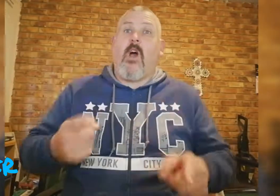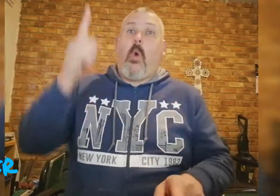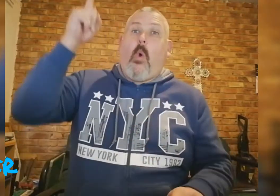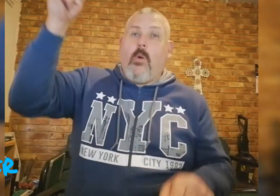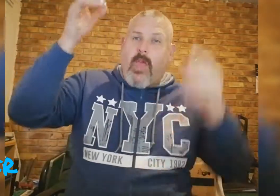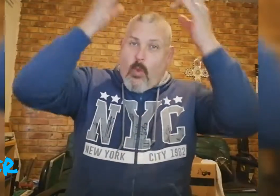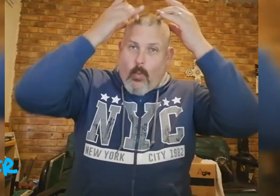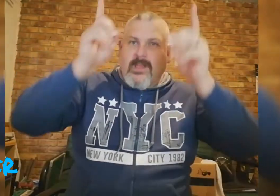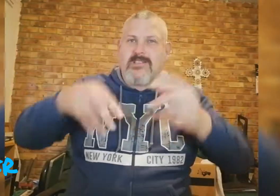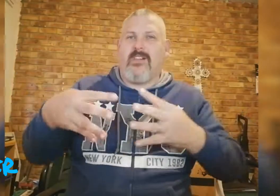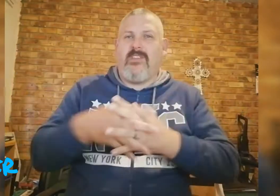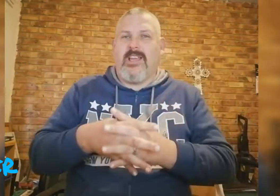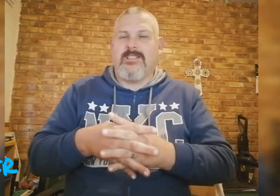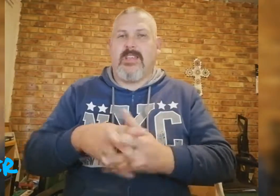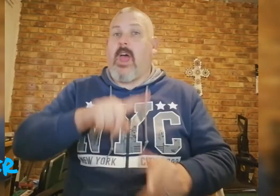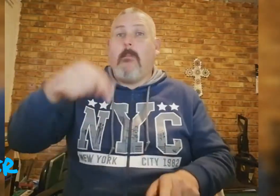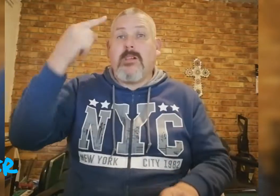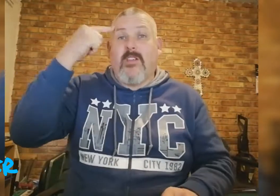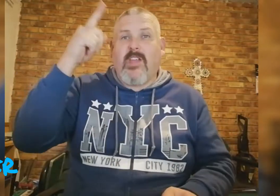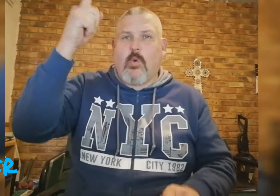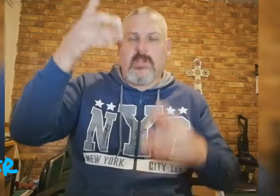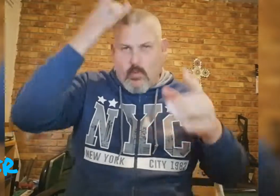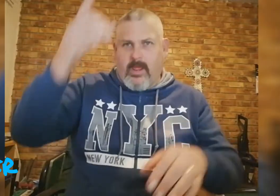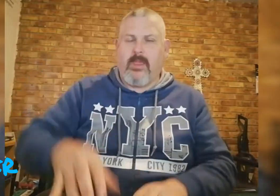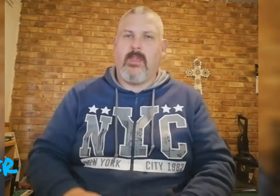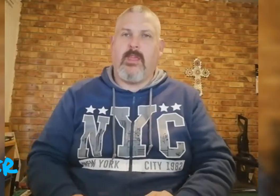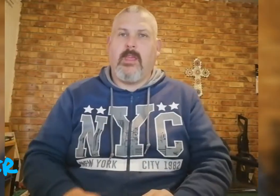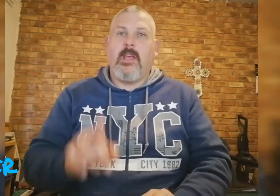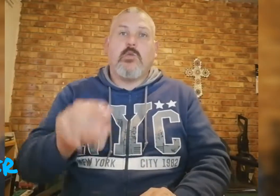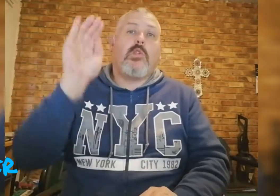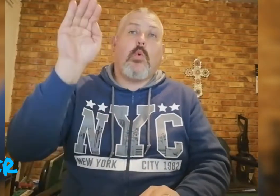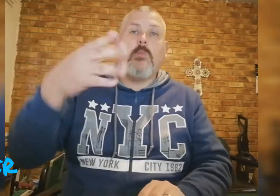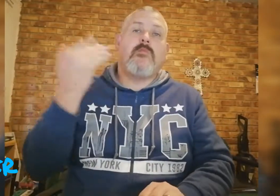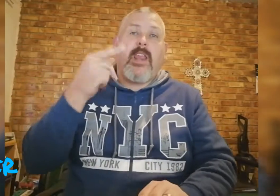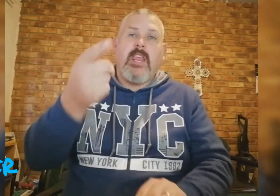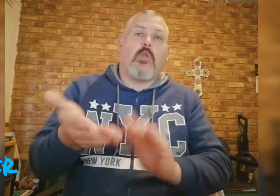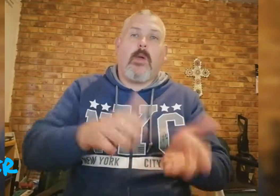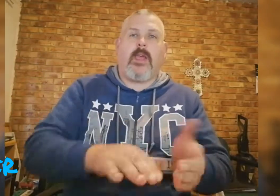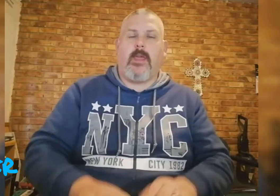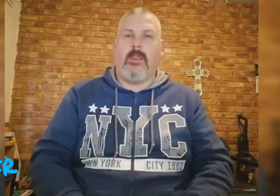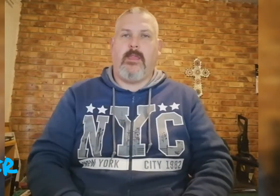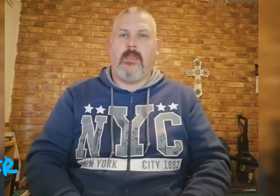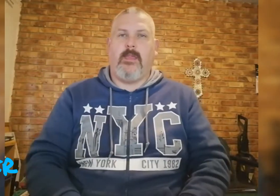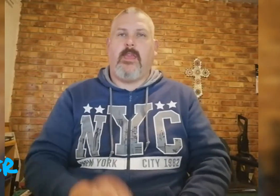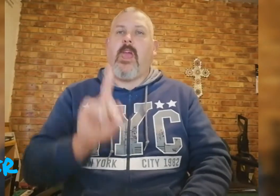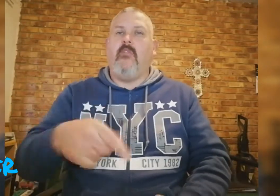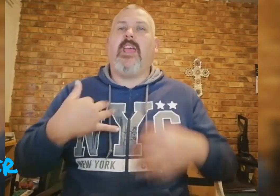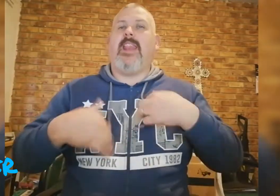waar God koning sal wees, en allemaal sal wees God is koning. So die toekomst, wanneer jy doodgaan, en weer